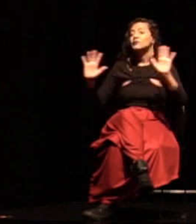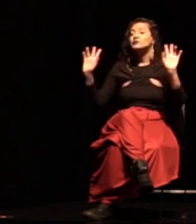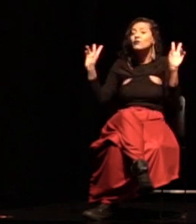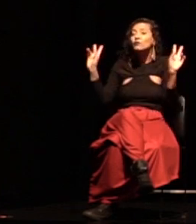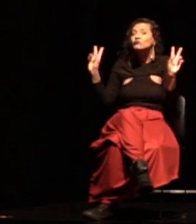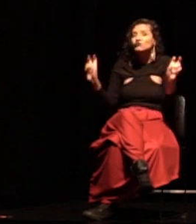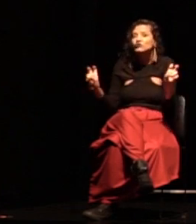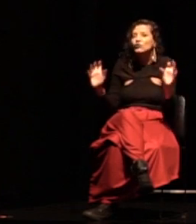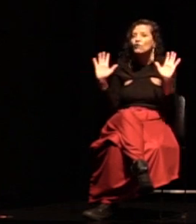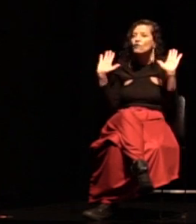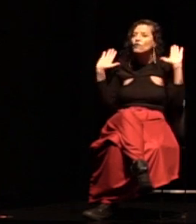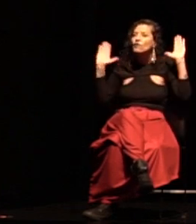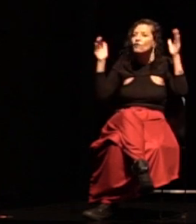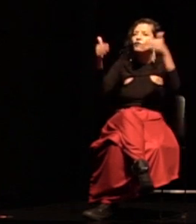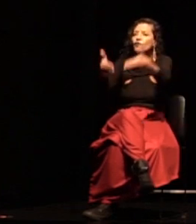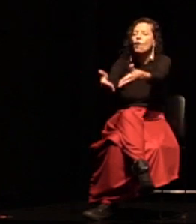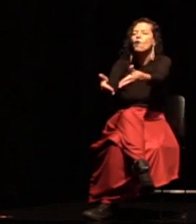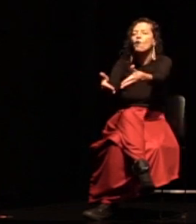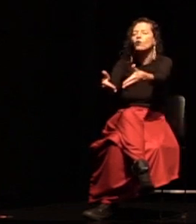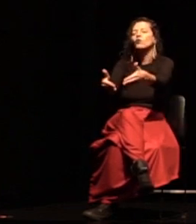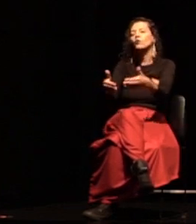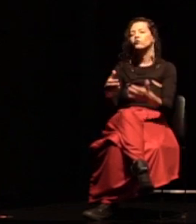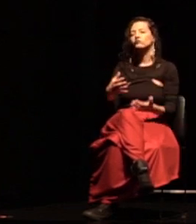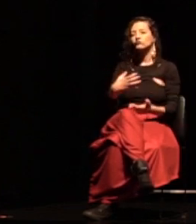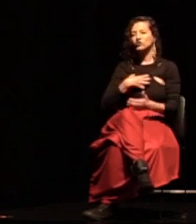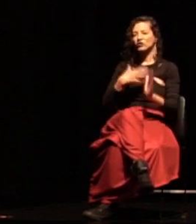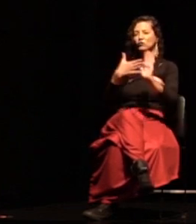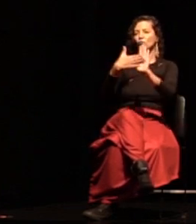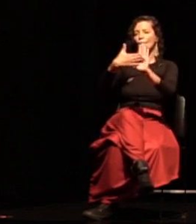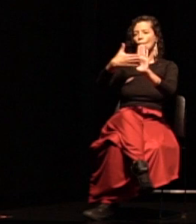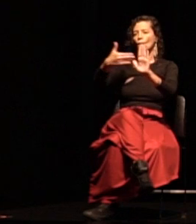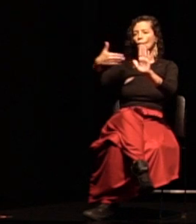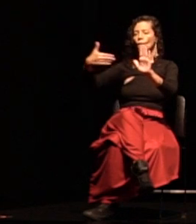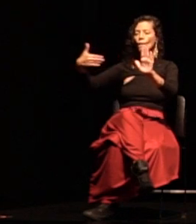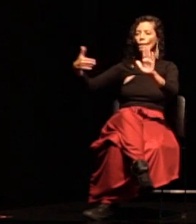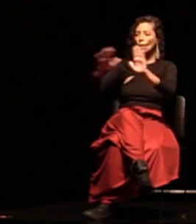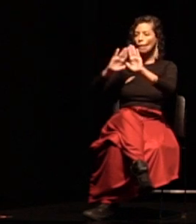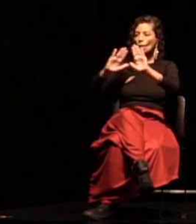exposições focadas num rigor estético junto